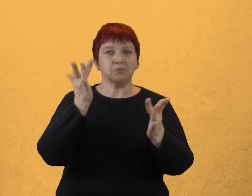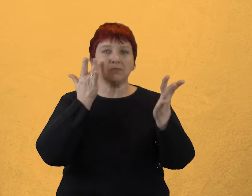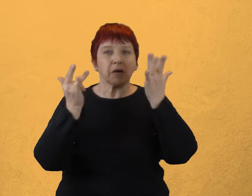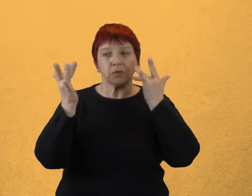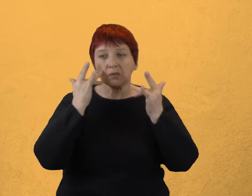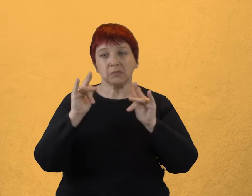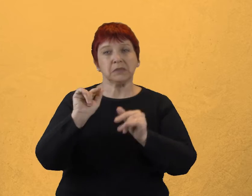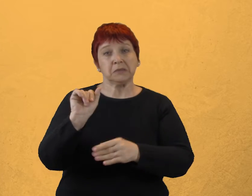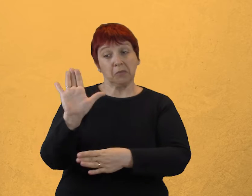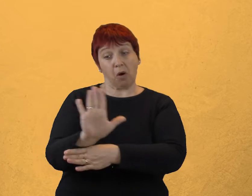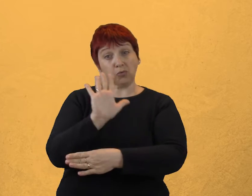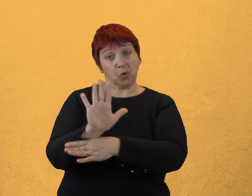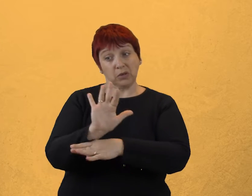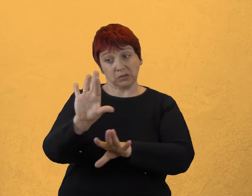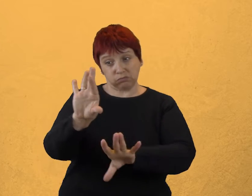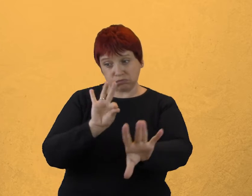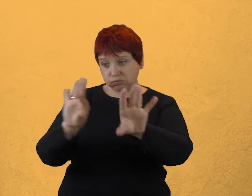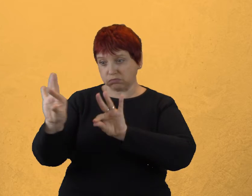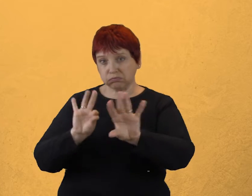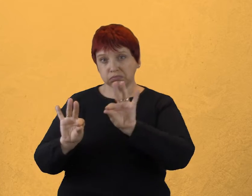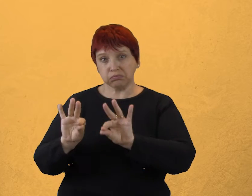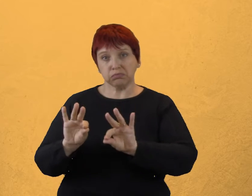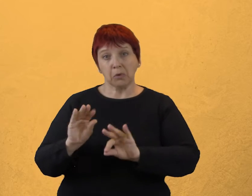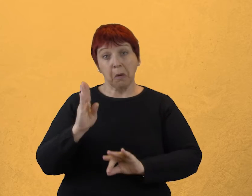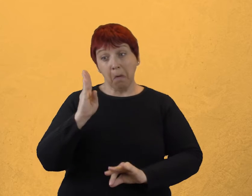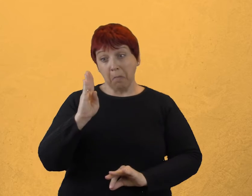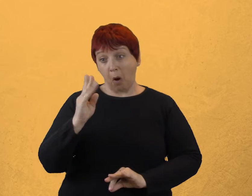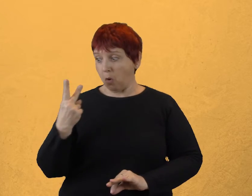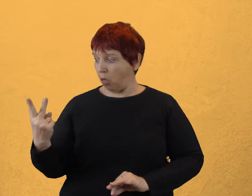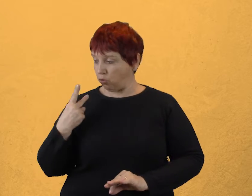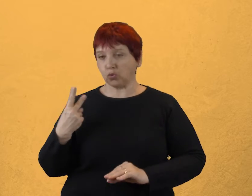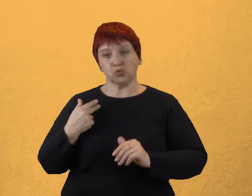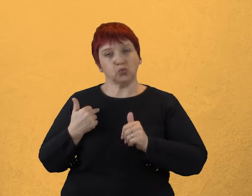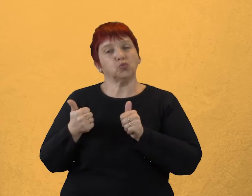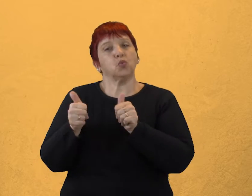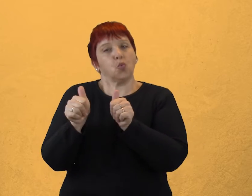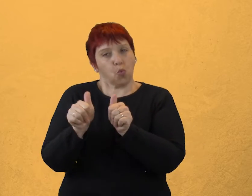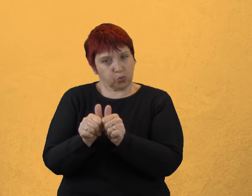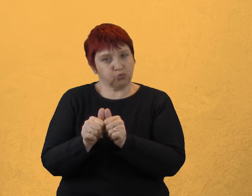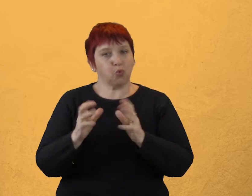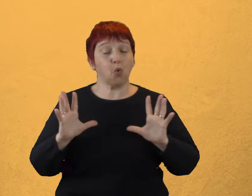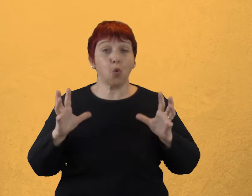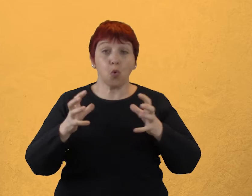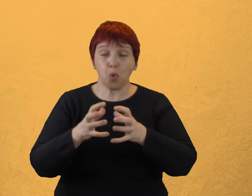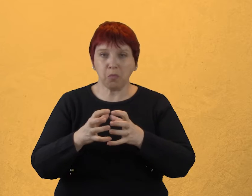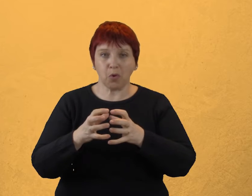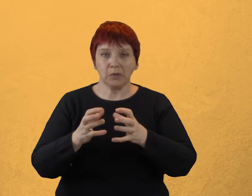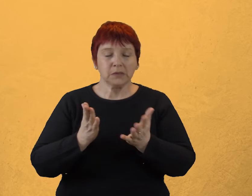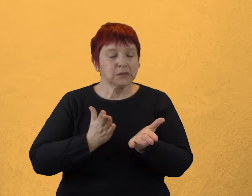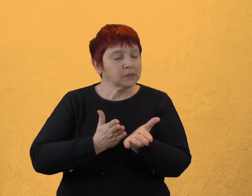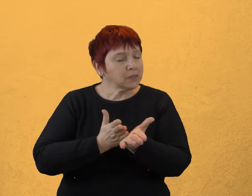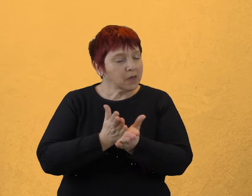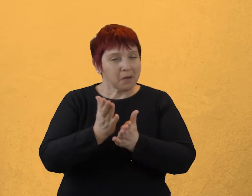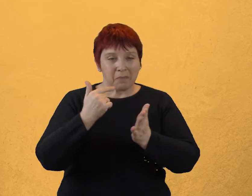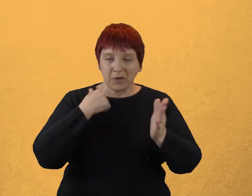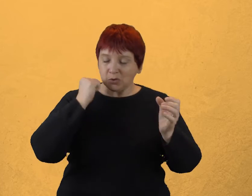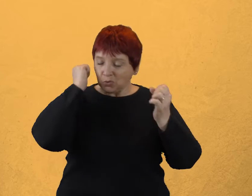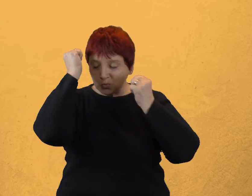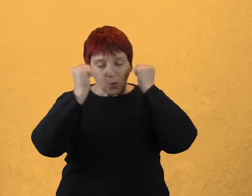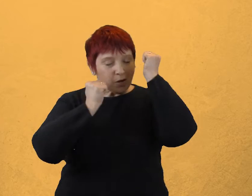y actrices, y Paola y yo quedamos en ese grupo. Desde entonces, yo sueño despierto todas las noches